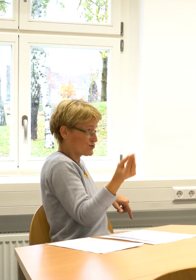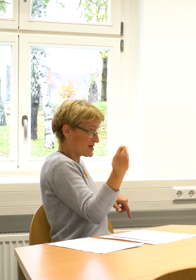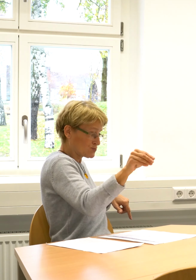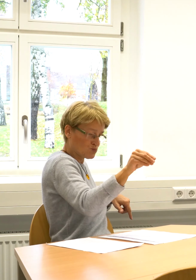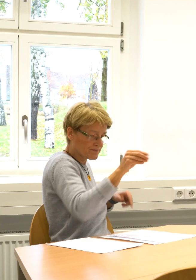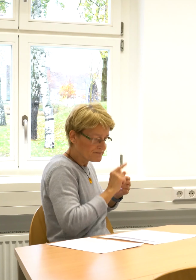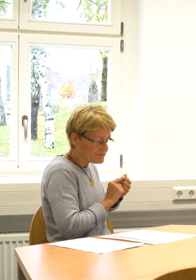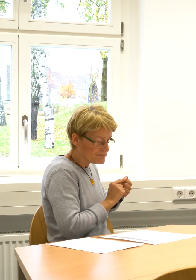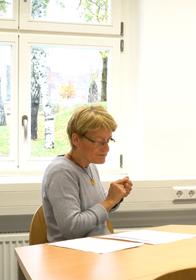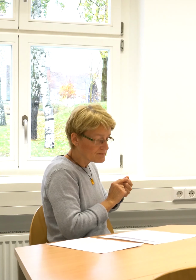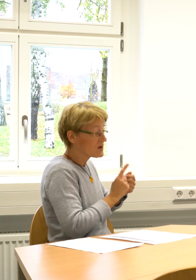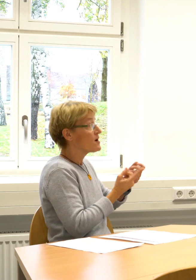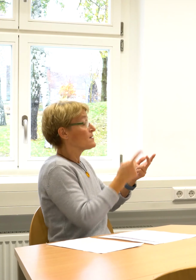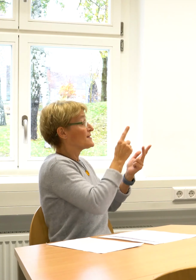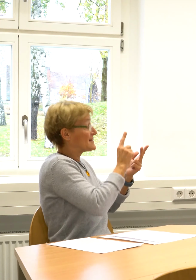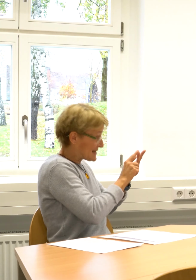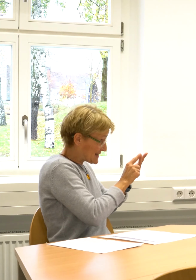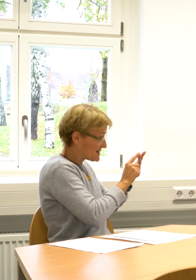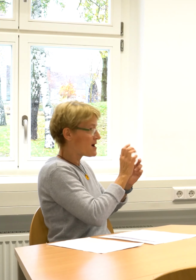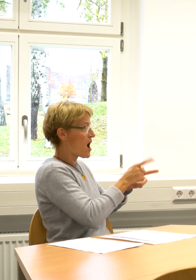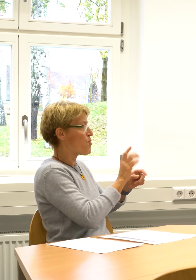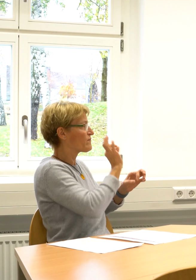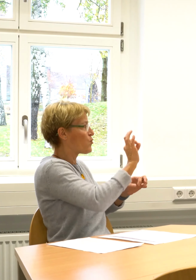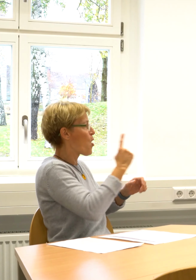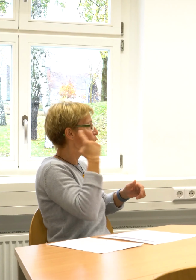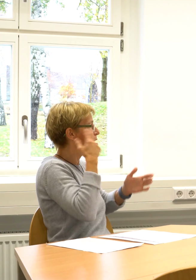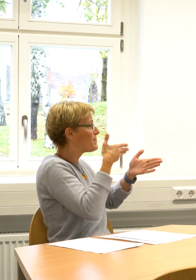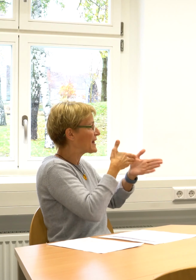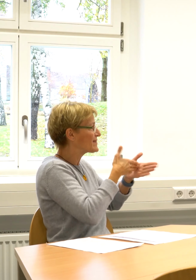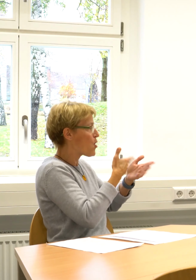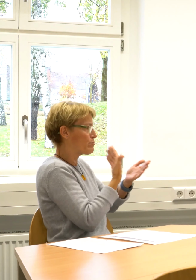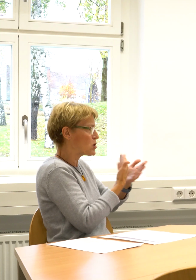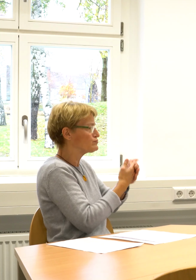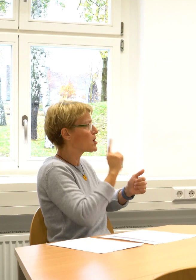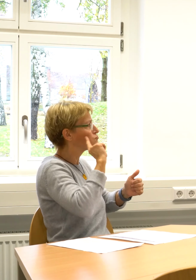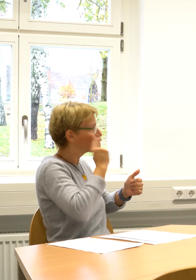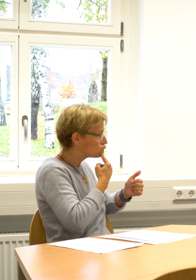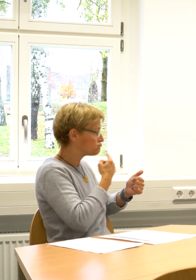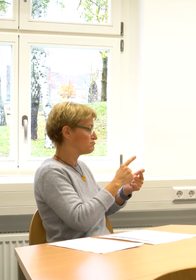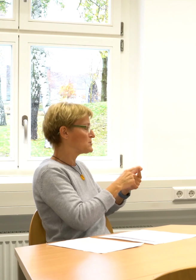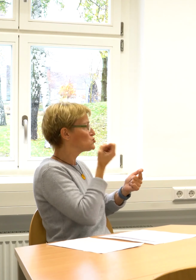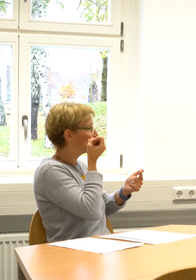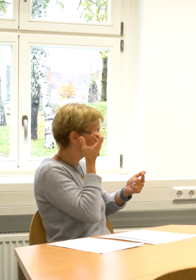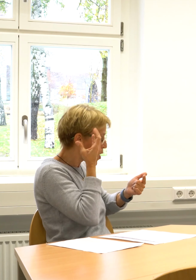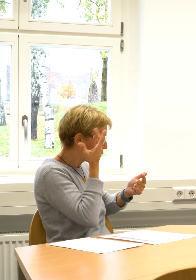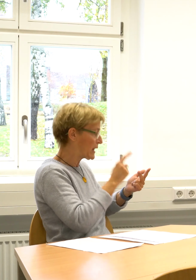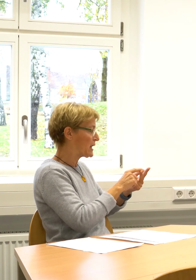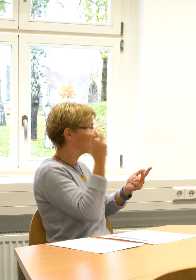in der Gebärdensprache und im Deutschen vorhanden sind. Für Hörbehinderte wie Gehörlose,